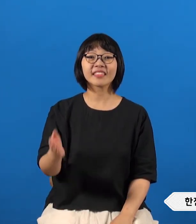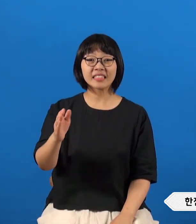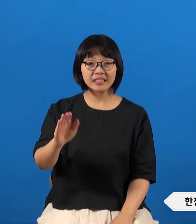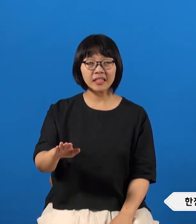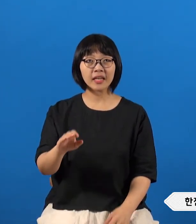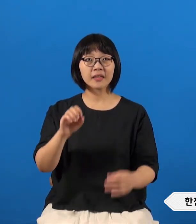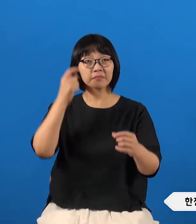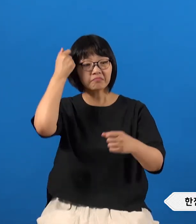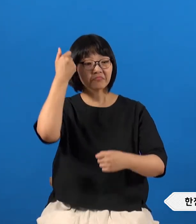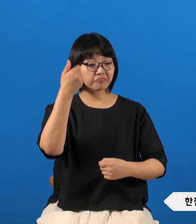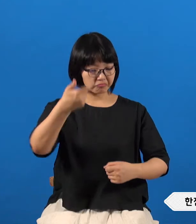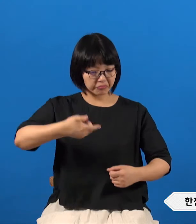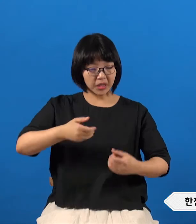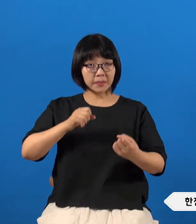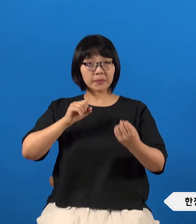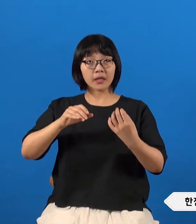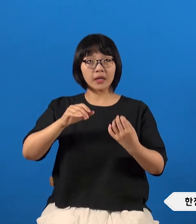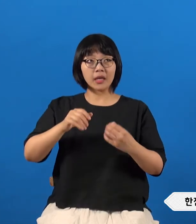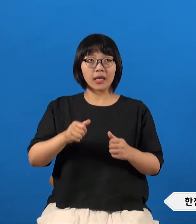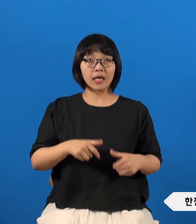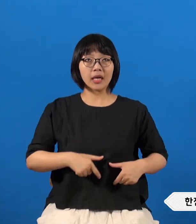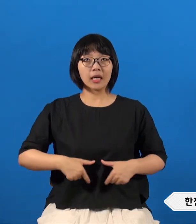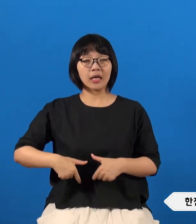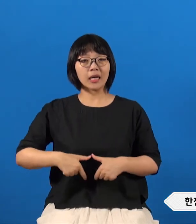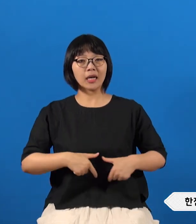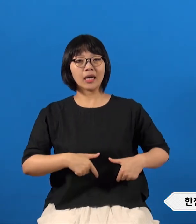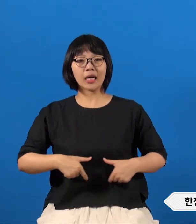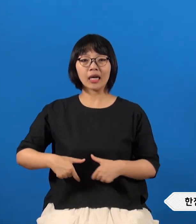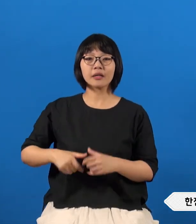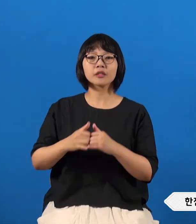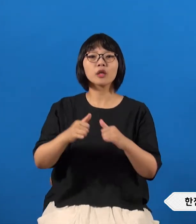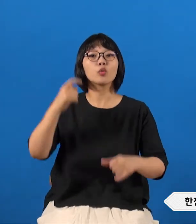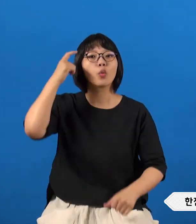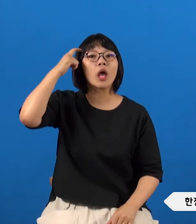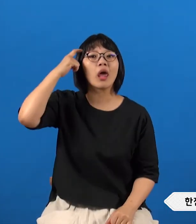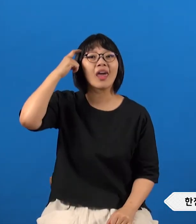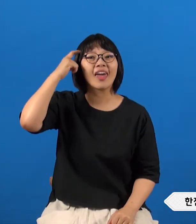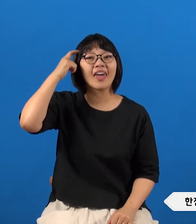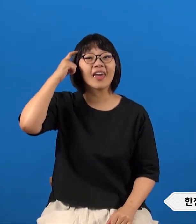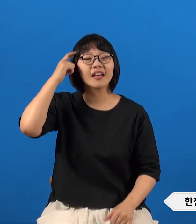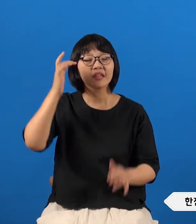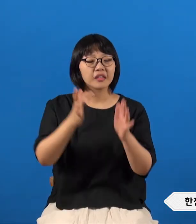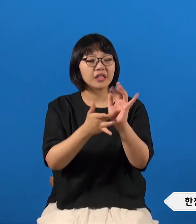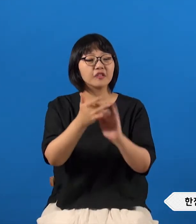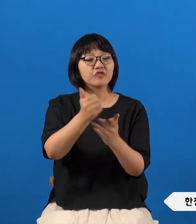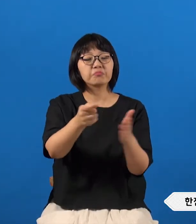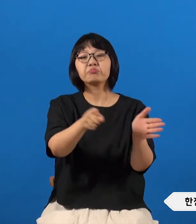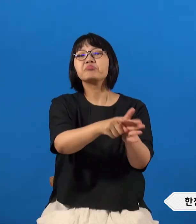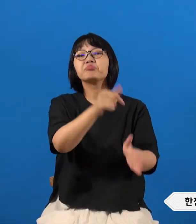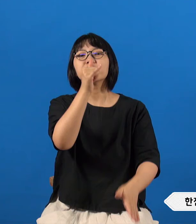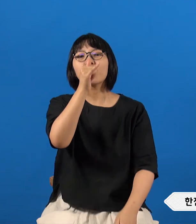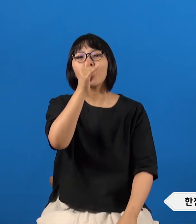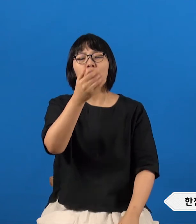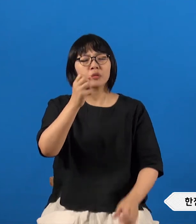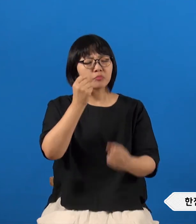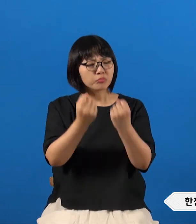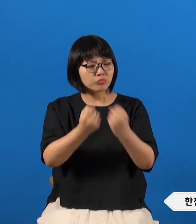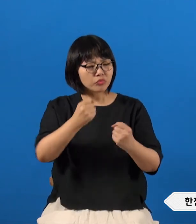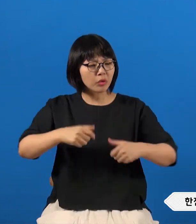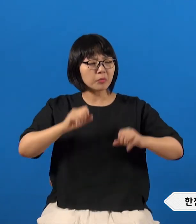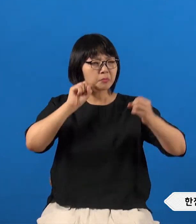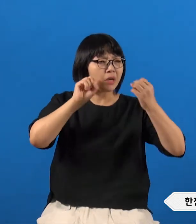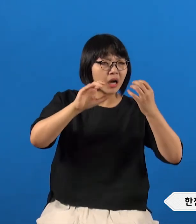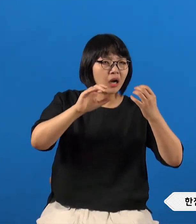그런데 대답을 못 하시는 분은 왜 못 하실까요? 예수님을 안 믿는 건 아닌, 분명히 다 믿는데 왜 대답을